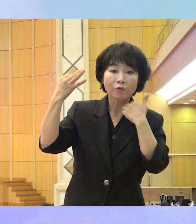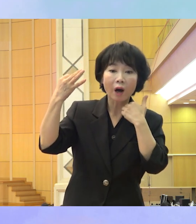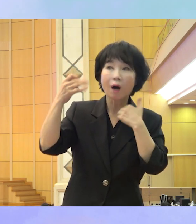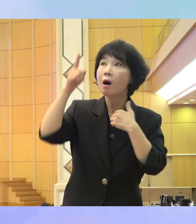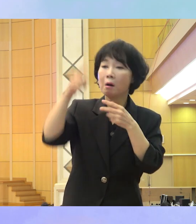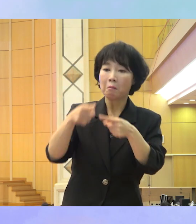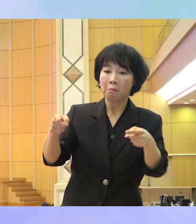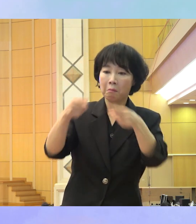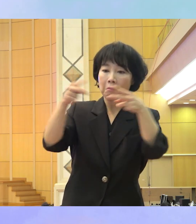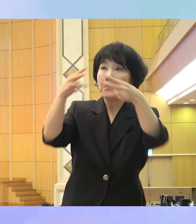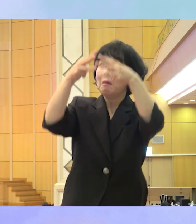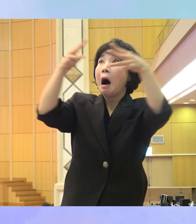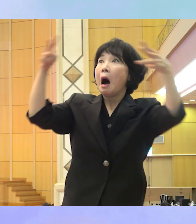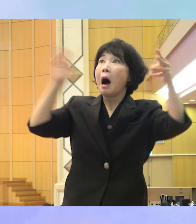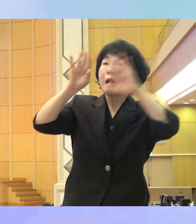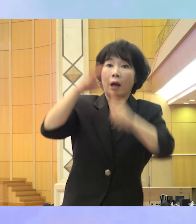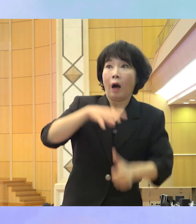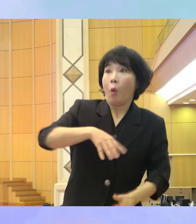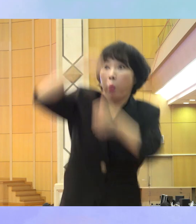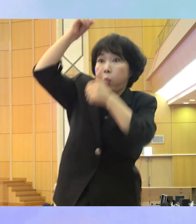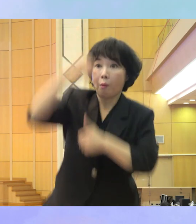그가 14년 전에